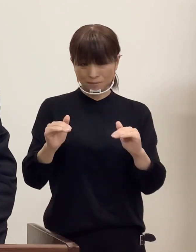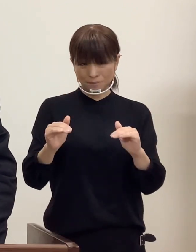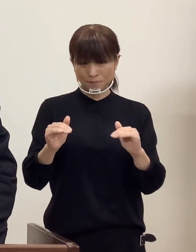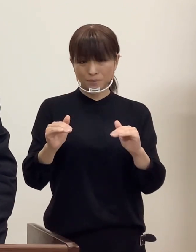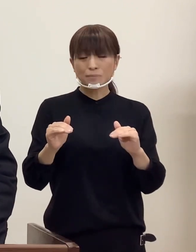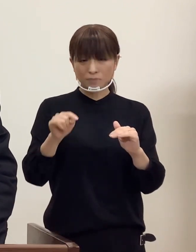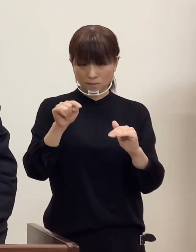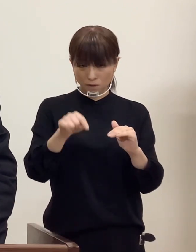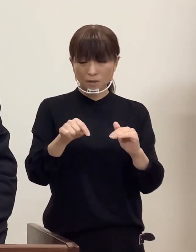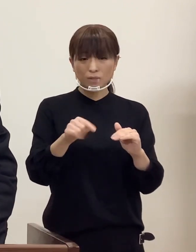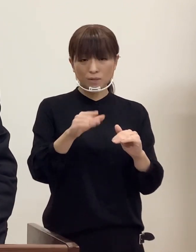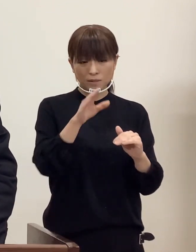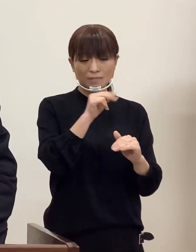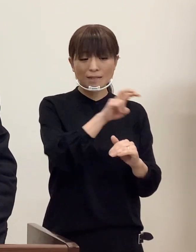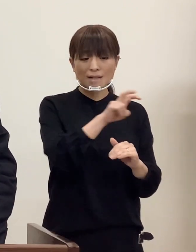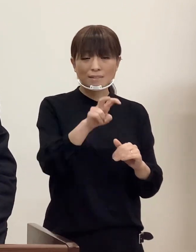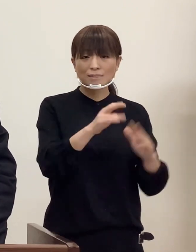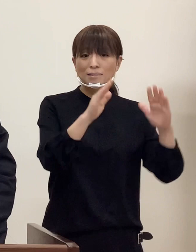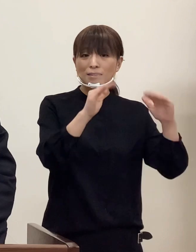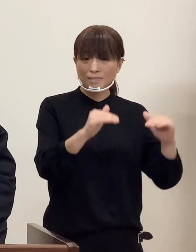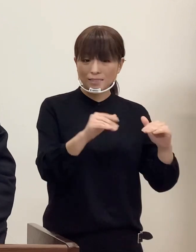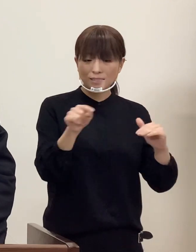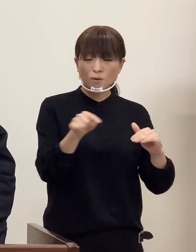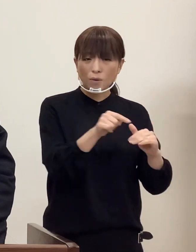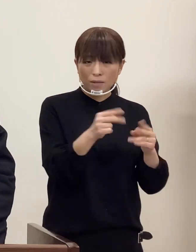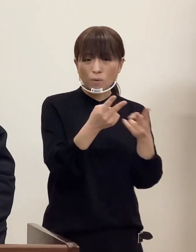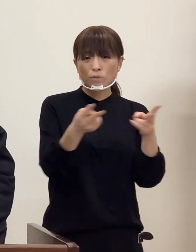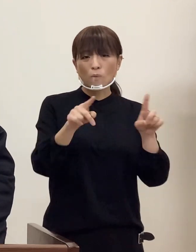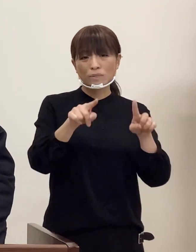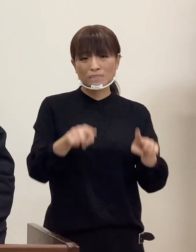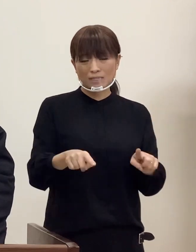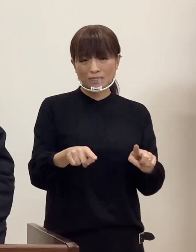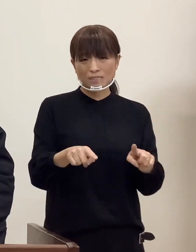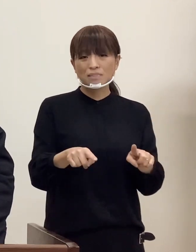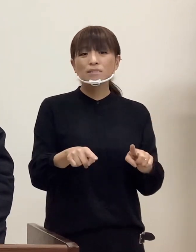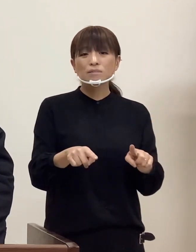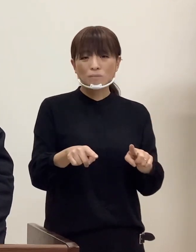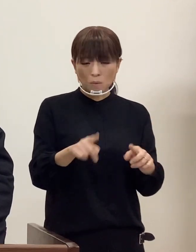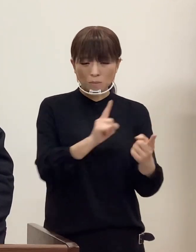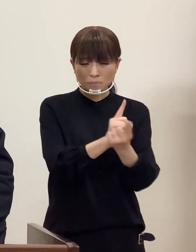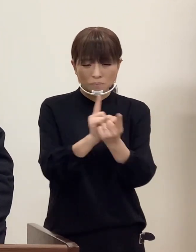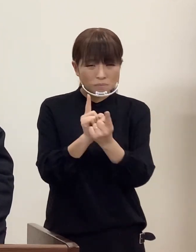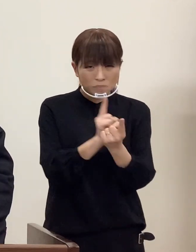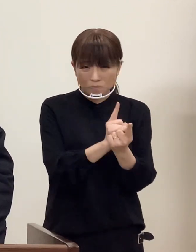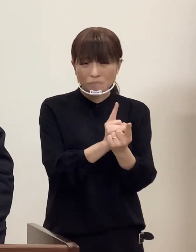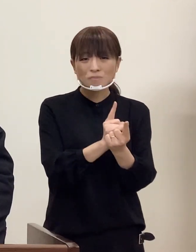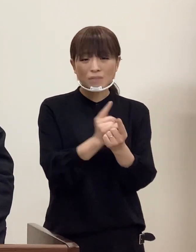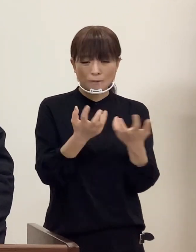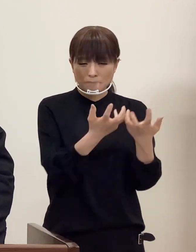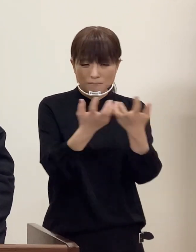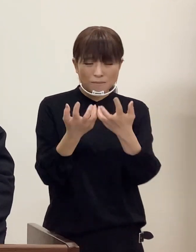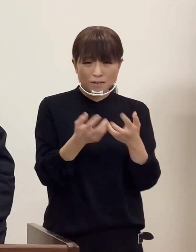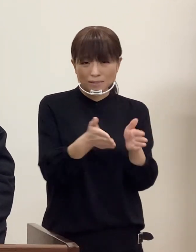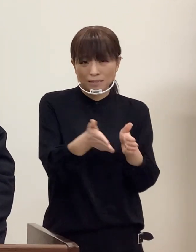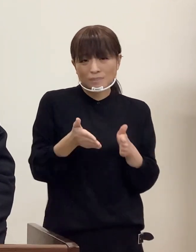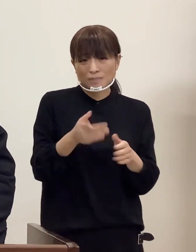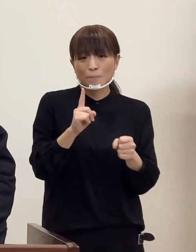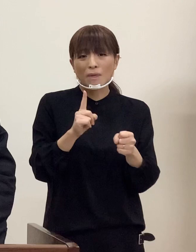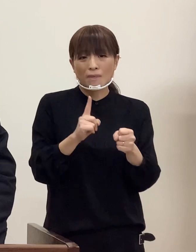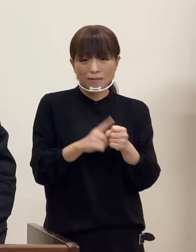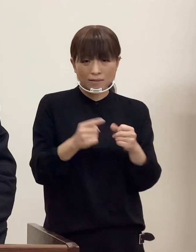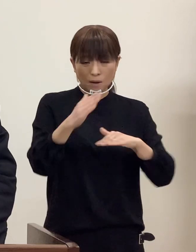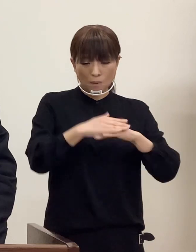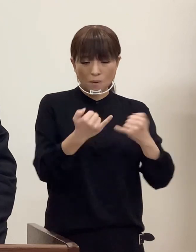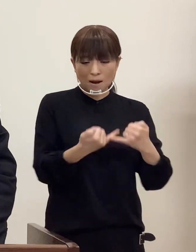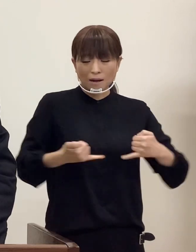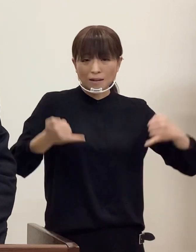仕事始め式、成人式などの行事を極力人との接触や密集を減らすため、オンライン